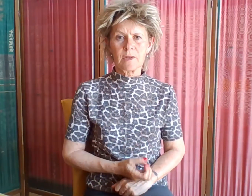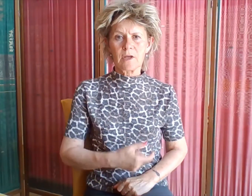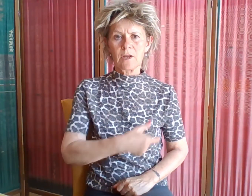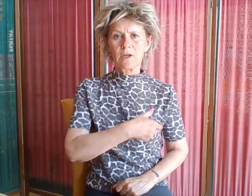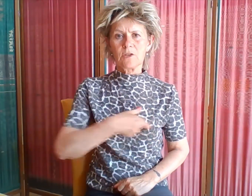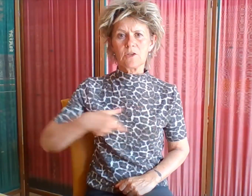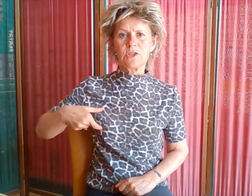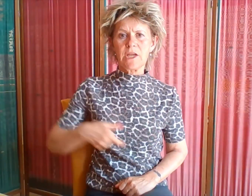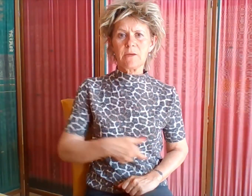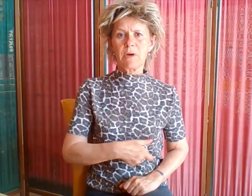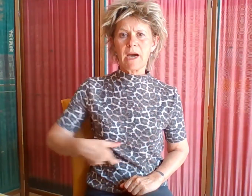De zebra.